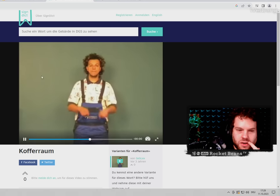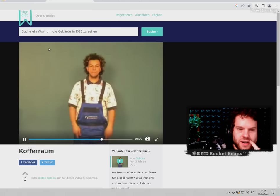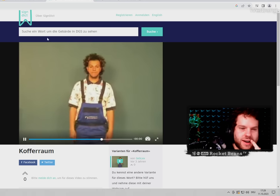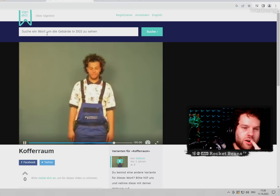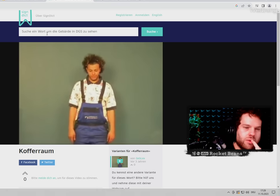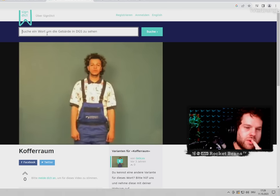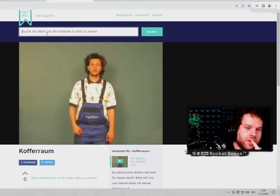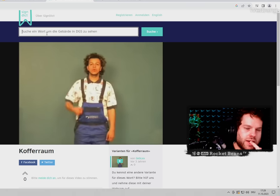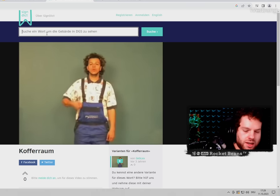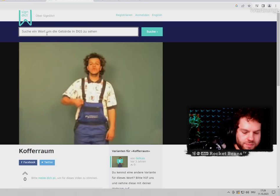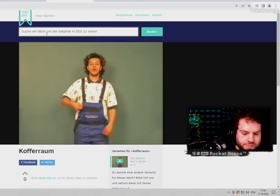Kofferraum, okay.